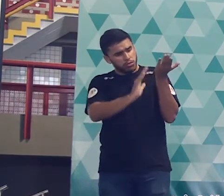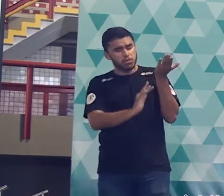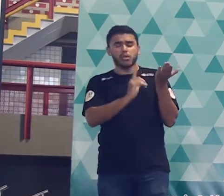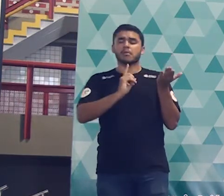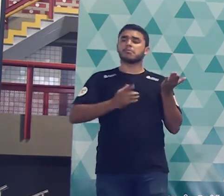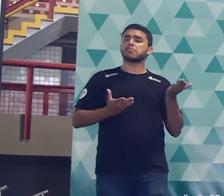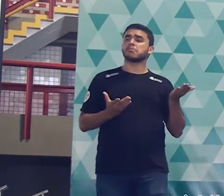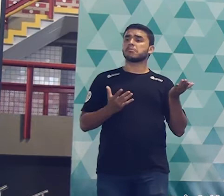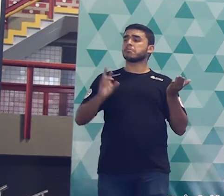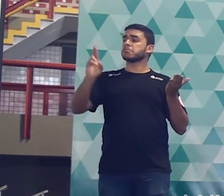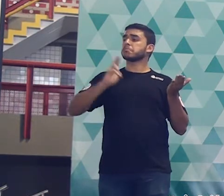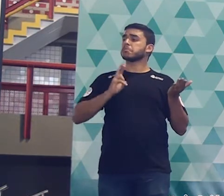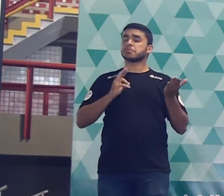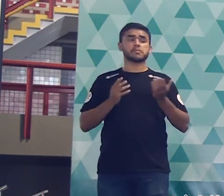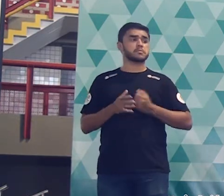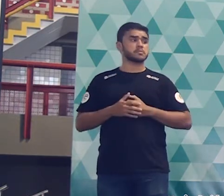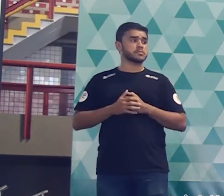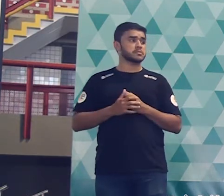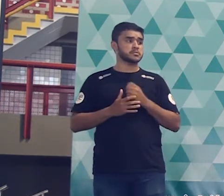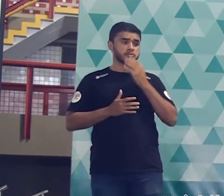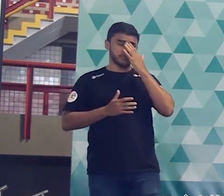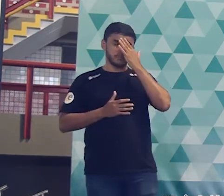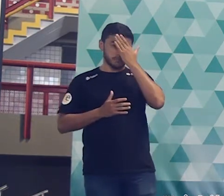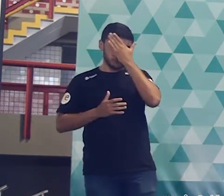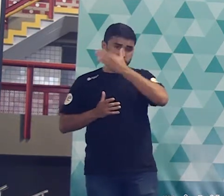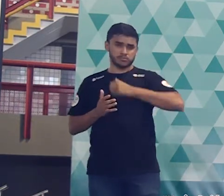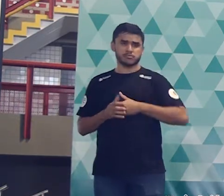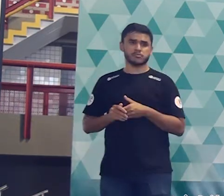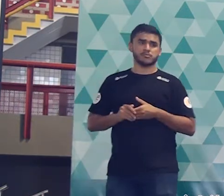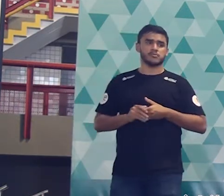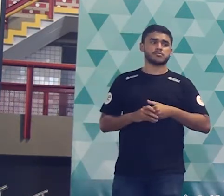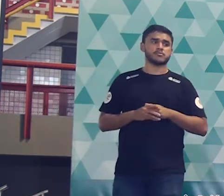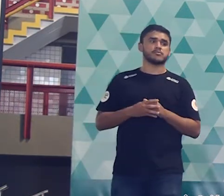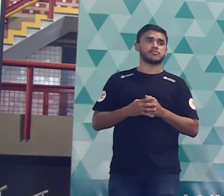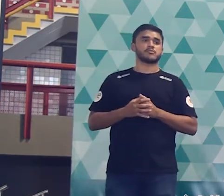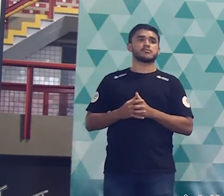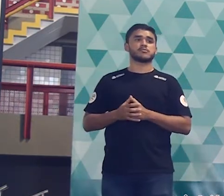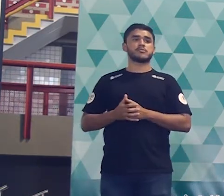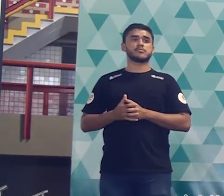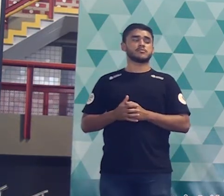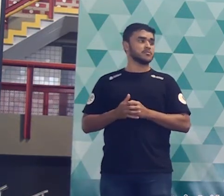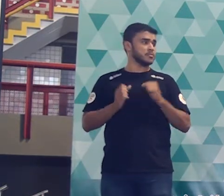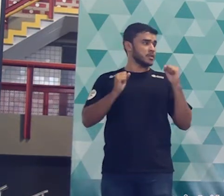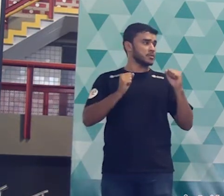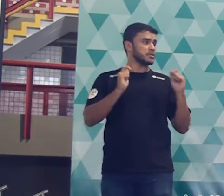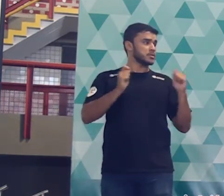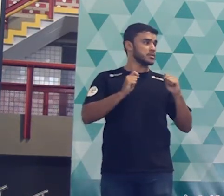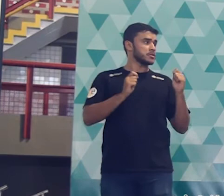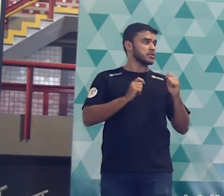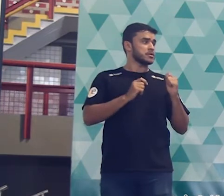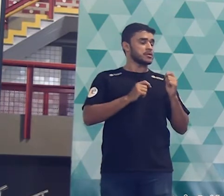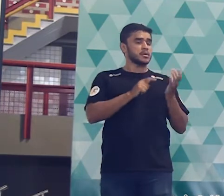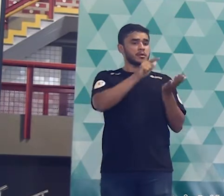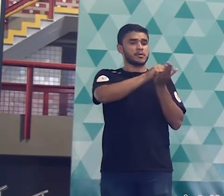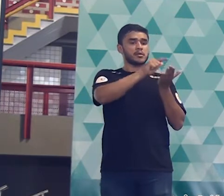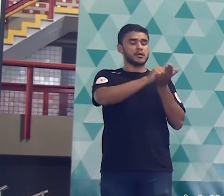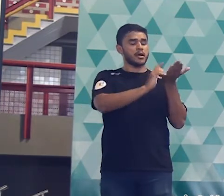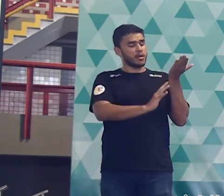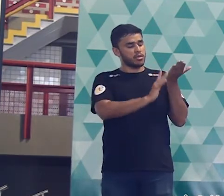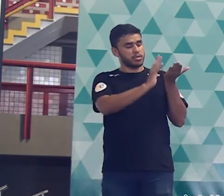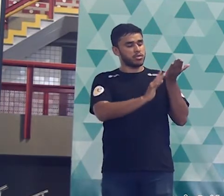Alguém poderia responder? Cadê aquela moça que sempre está conversando comigo? Bem, pode pegar fogo? Como é o teu nome? Pode me chamar pelo